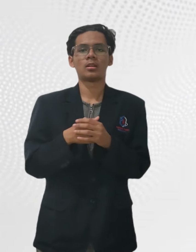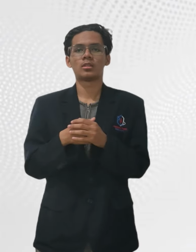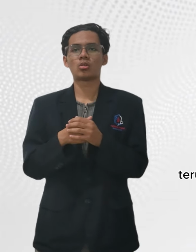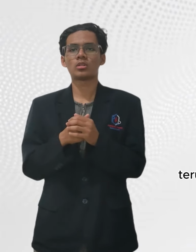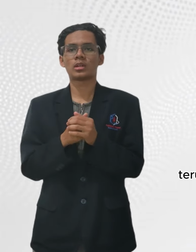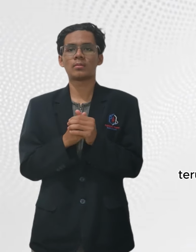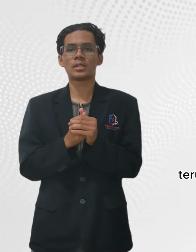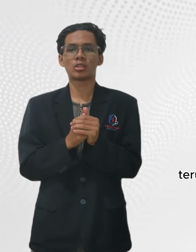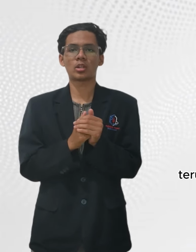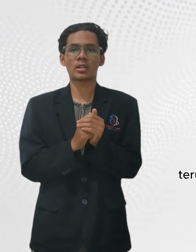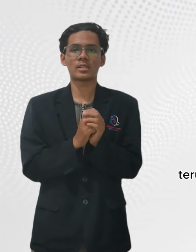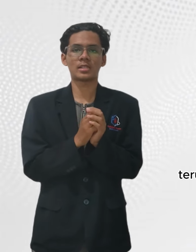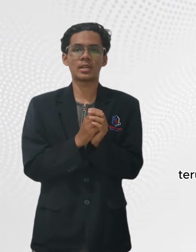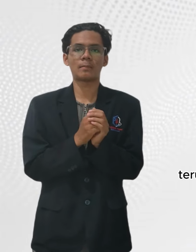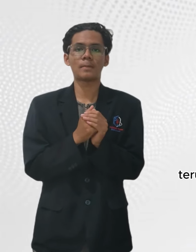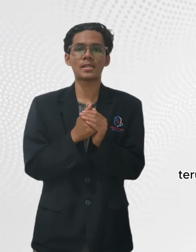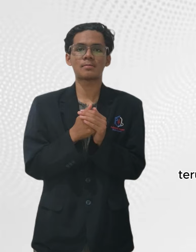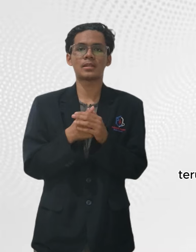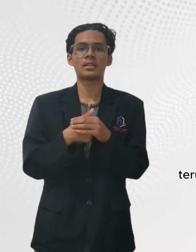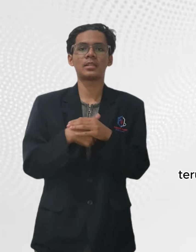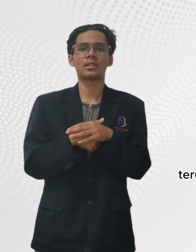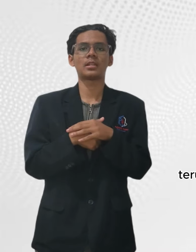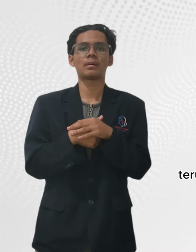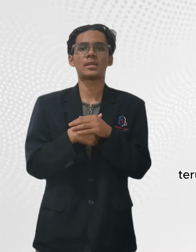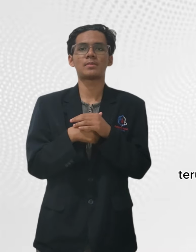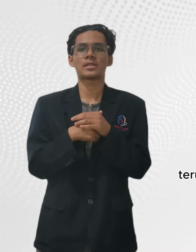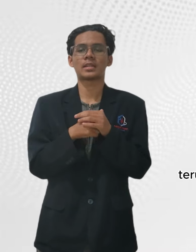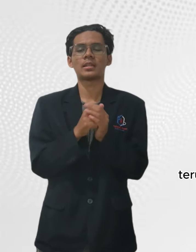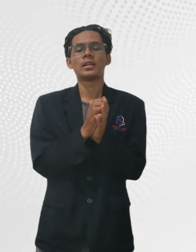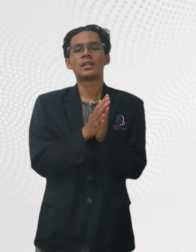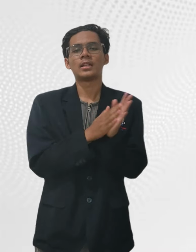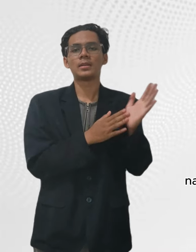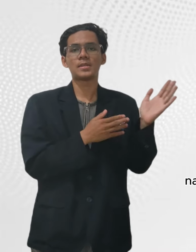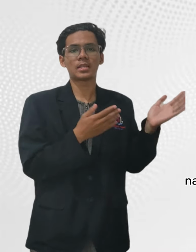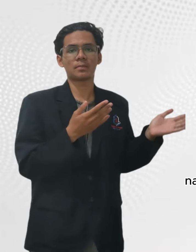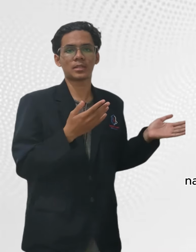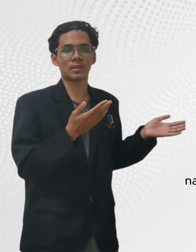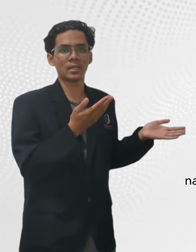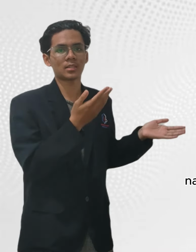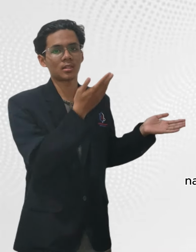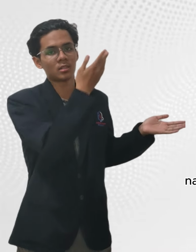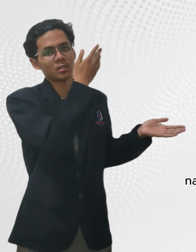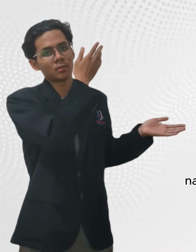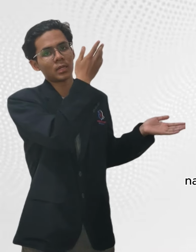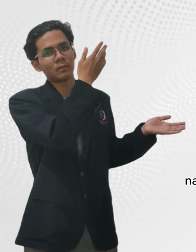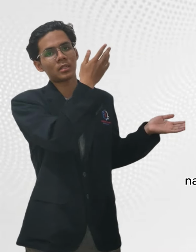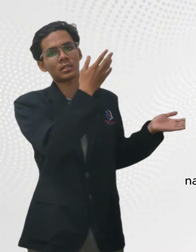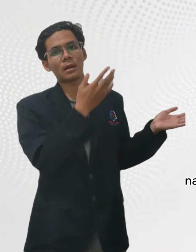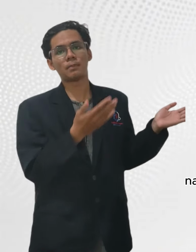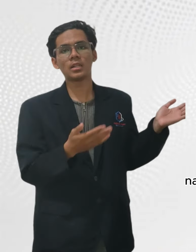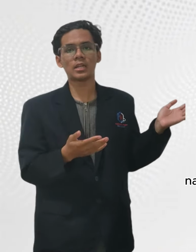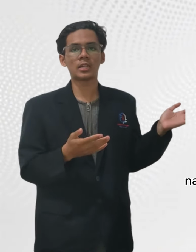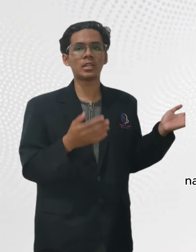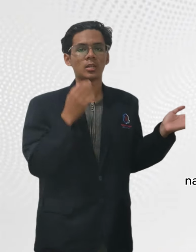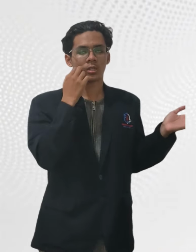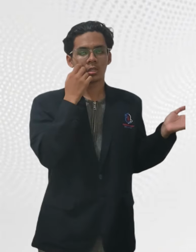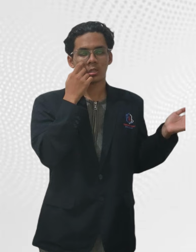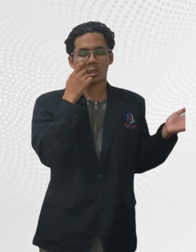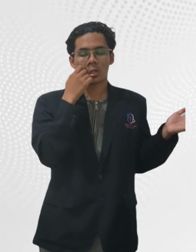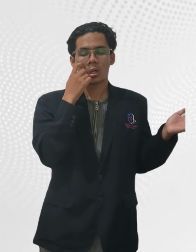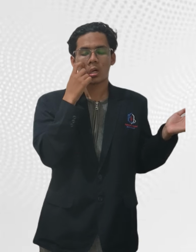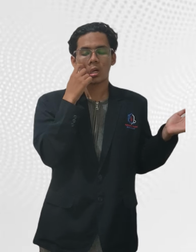ketiga. Terus yang misal toleransinya emas, berarti nilainya 15%. Nanti bisa teman-teman lihat bagaimana tabel